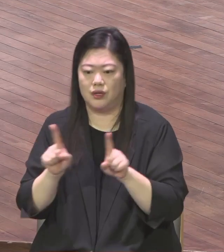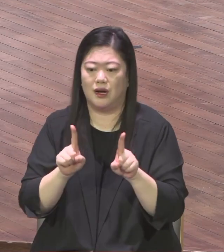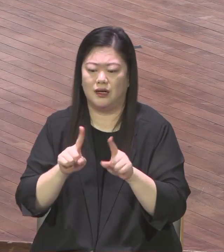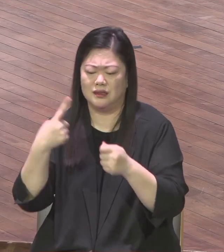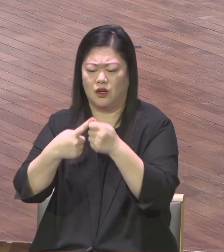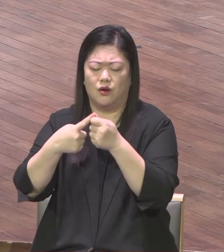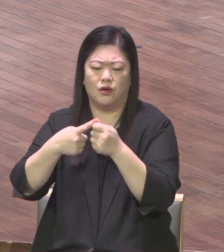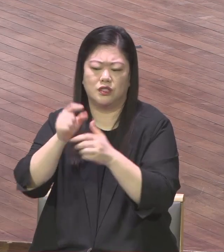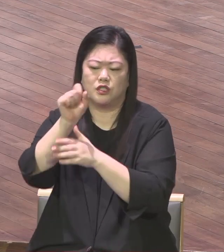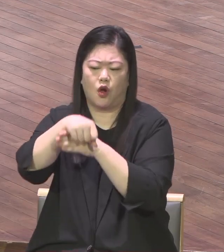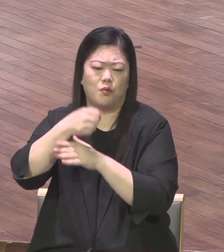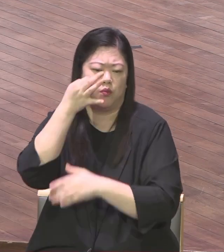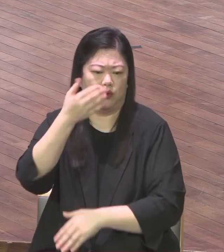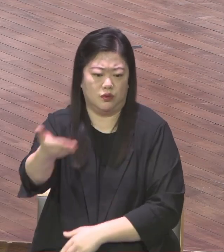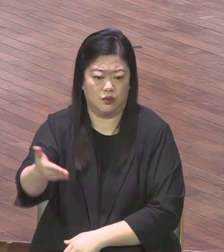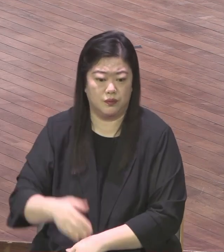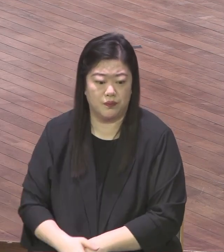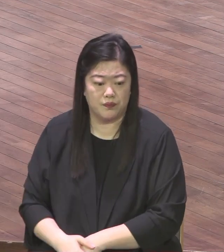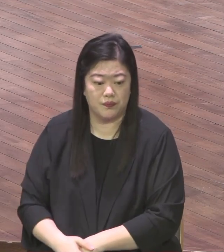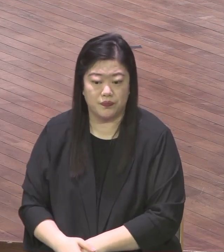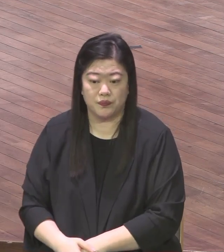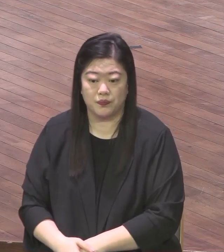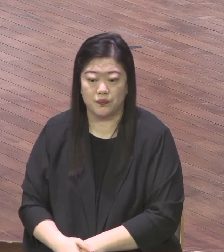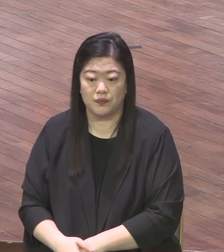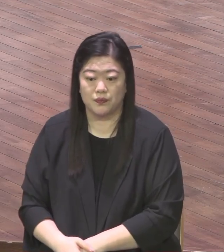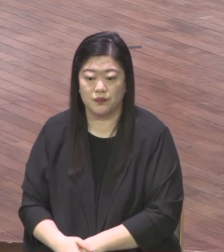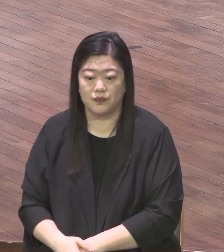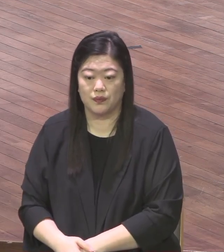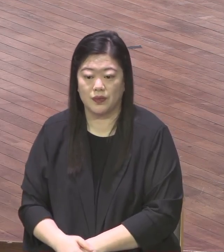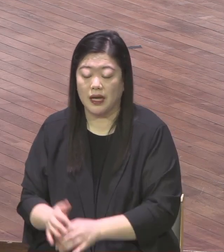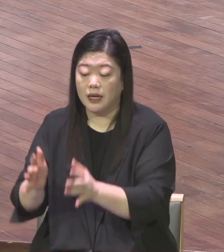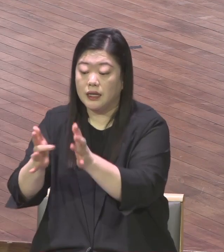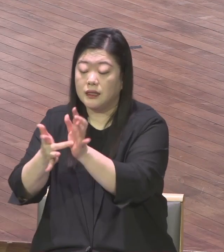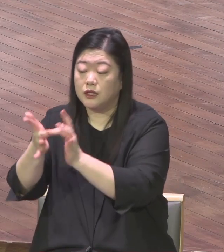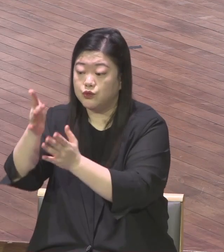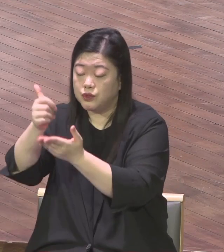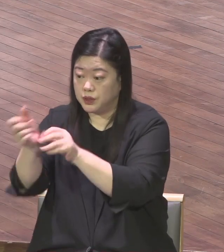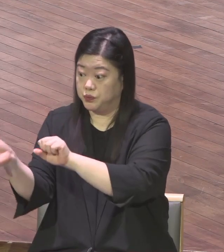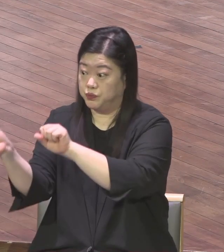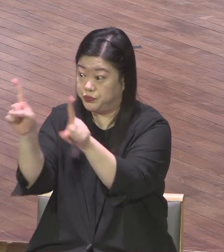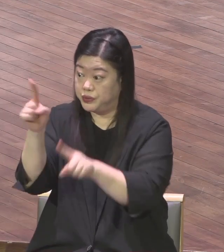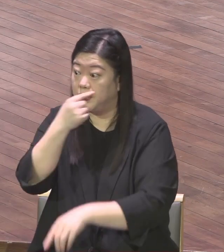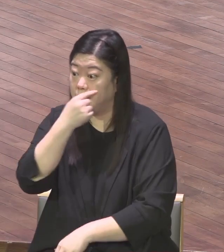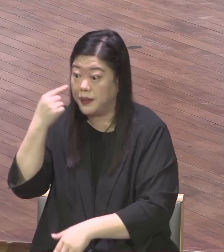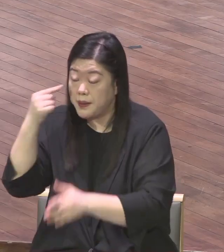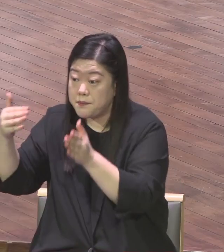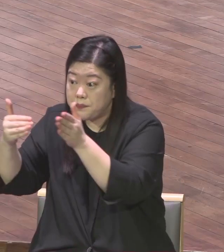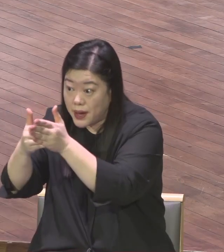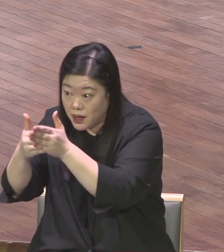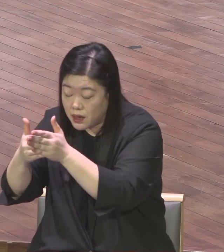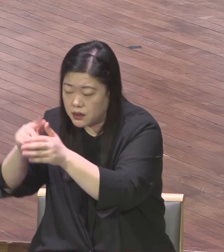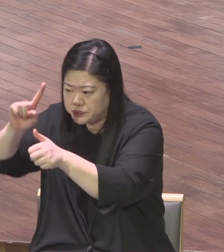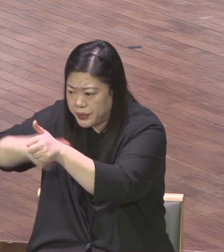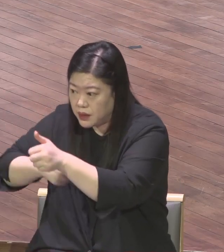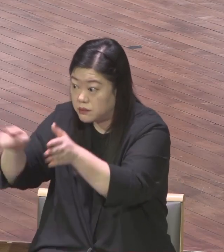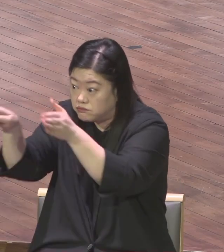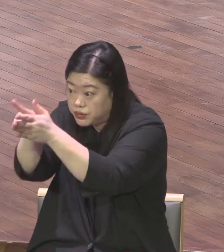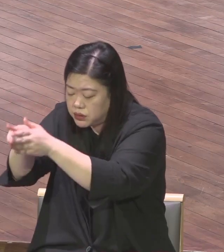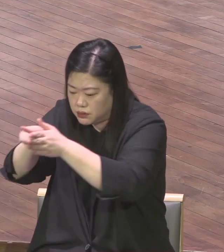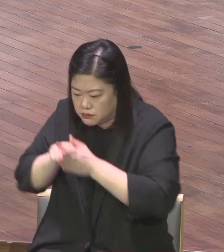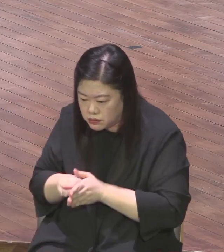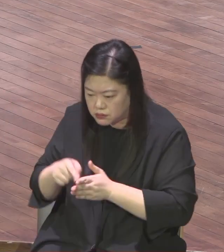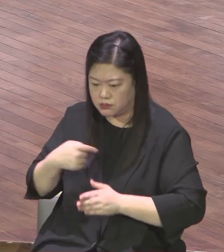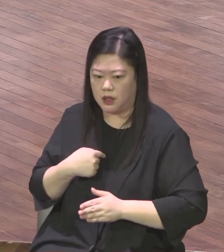그 예수님 부활이 나의 부활이요. 아멘. 예수님이 부활이 하신 것은 나를 부활시키기 위해서